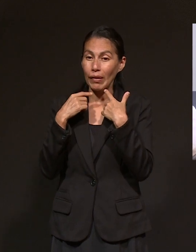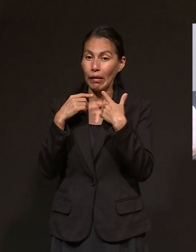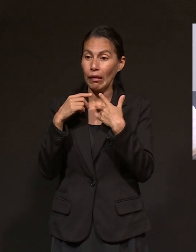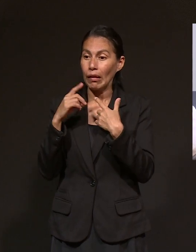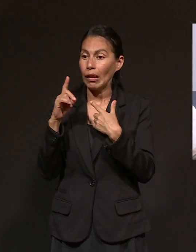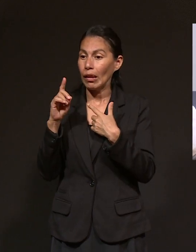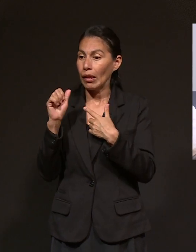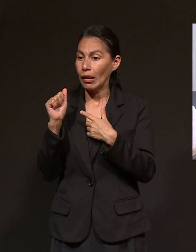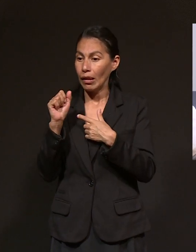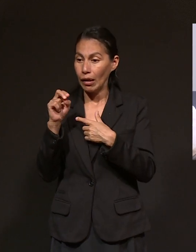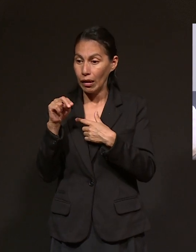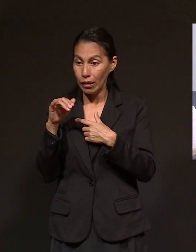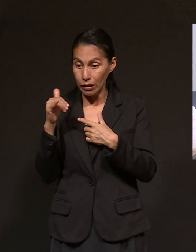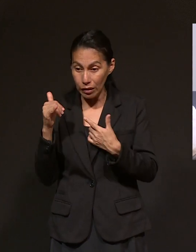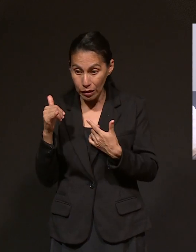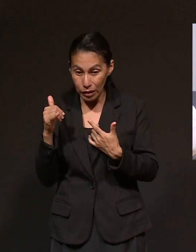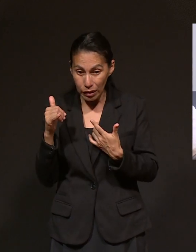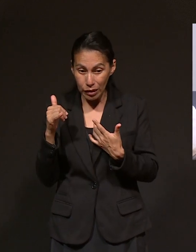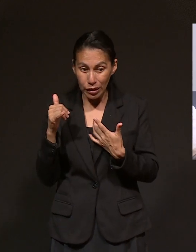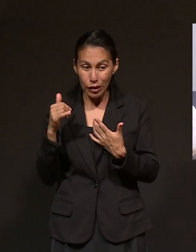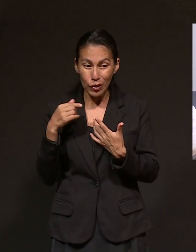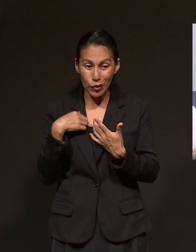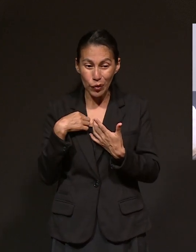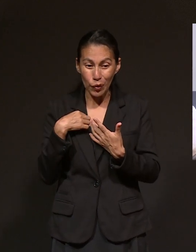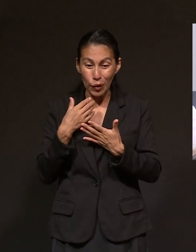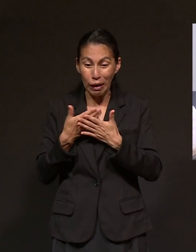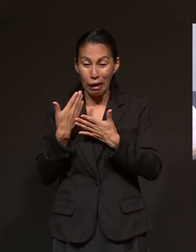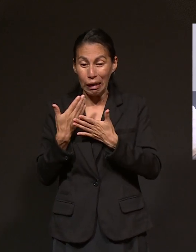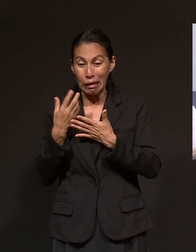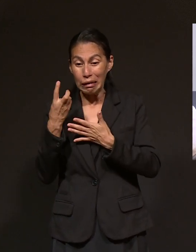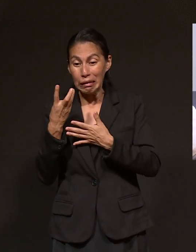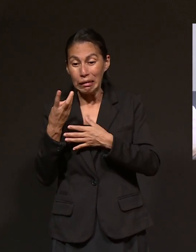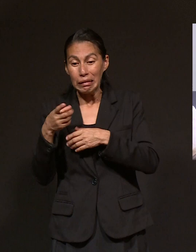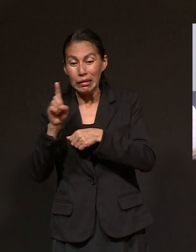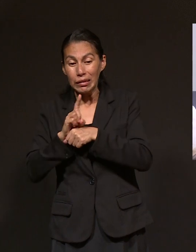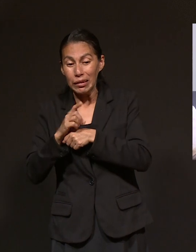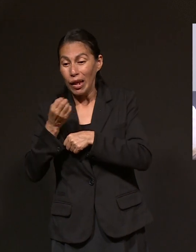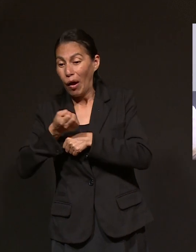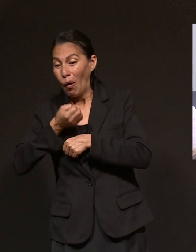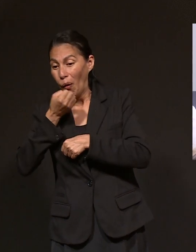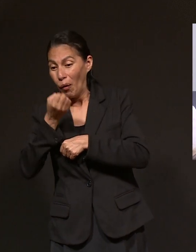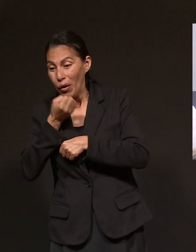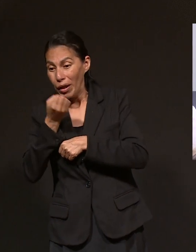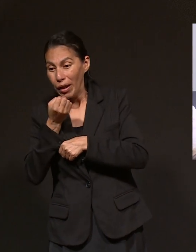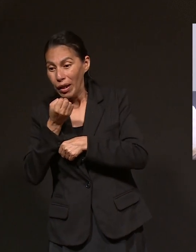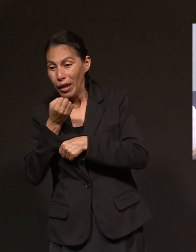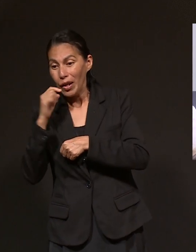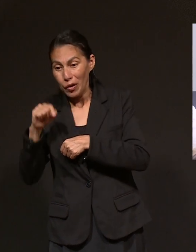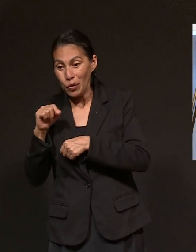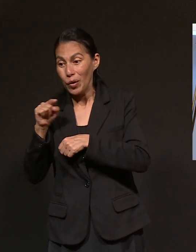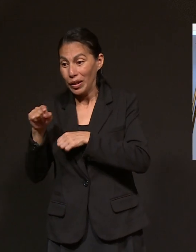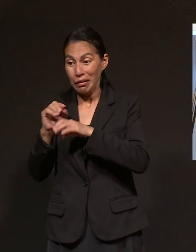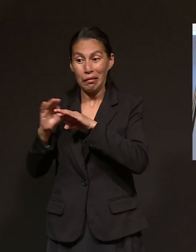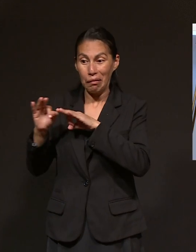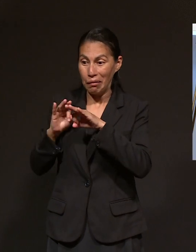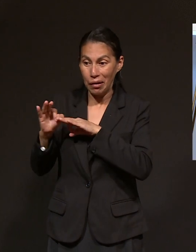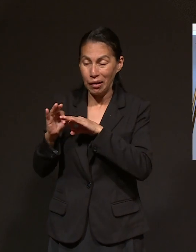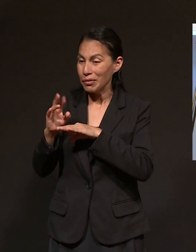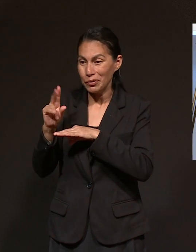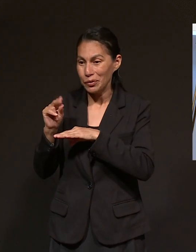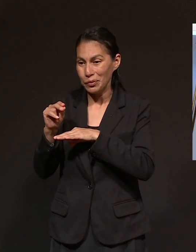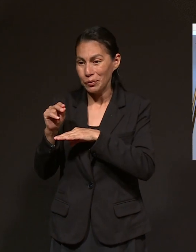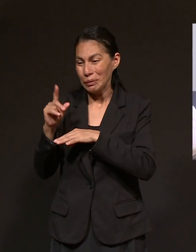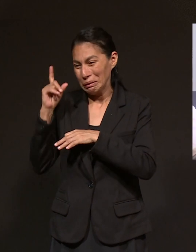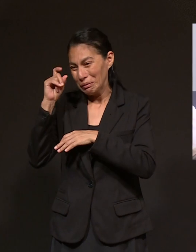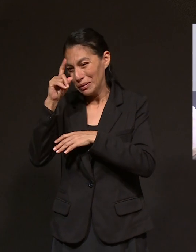Y le dije, Dani, me estás dando la respuesta a una oración que acabo de tener hace tres días. Yo